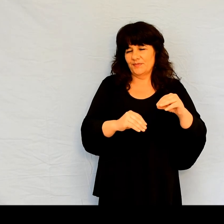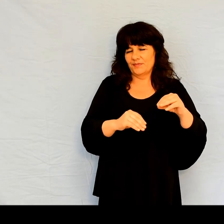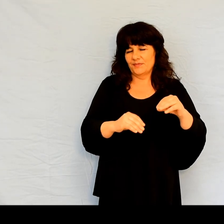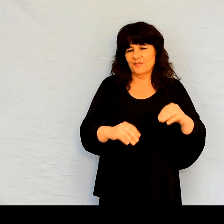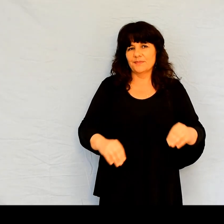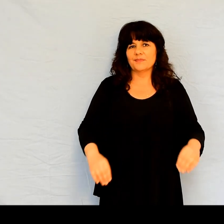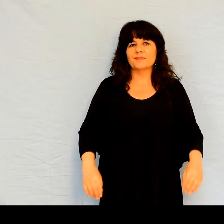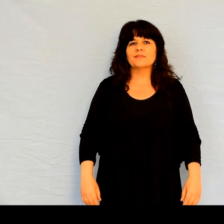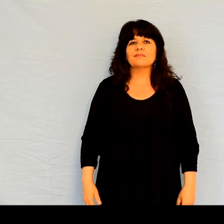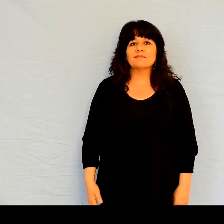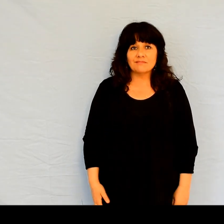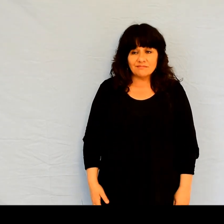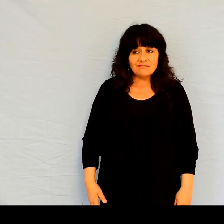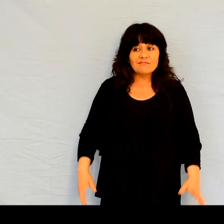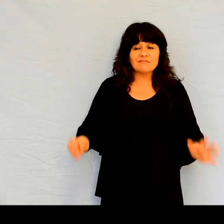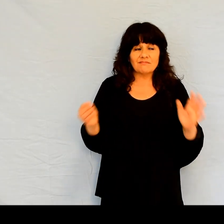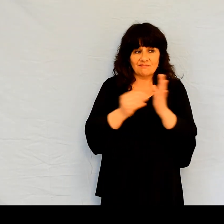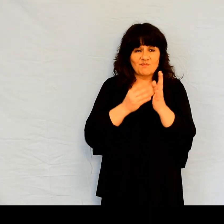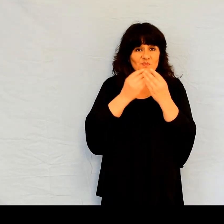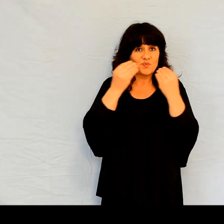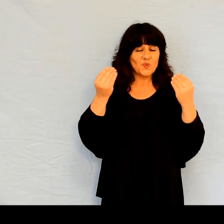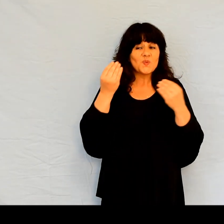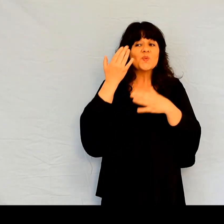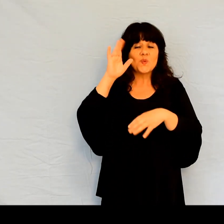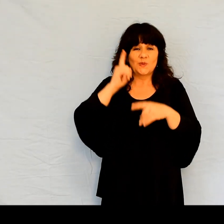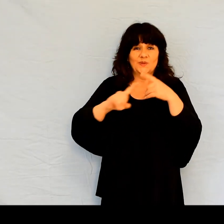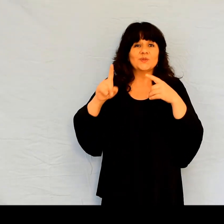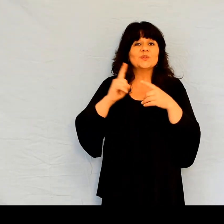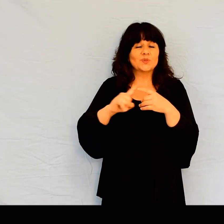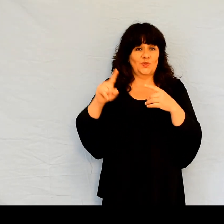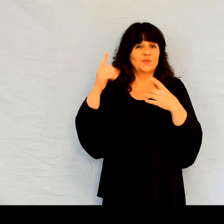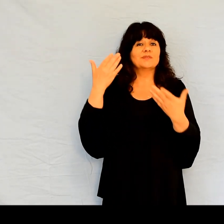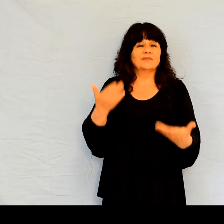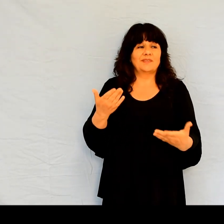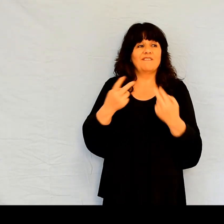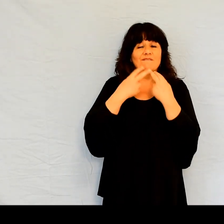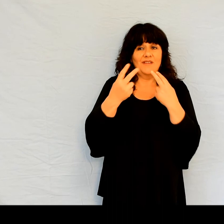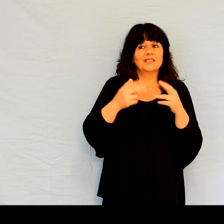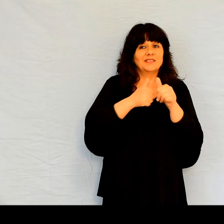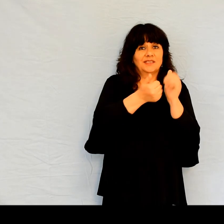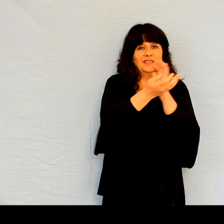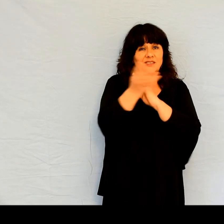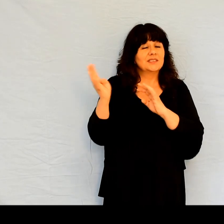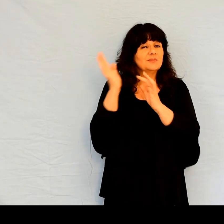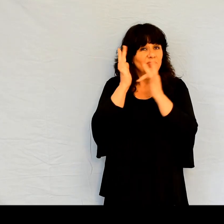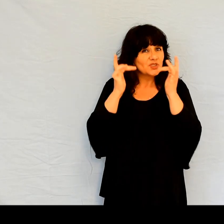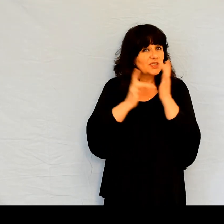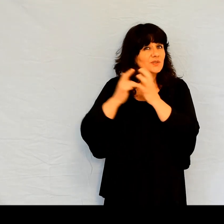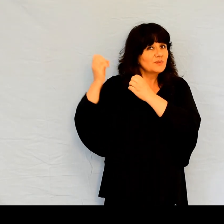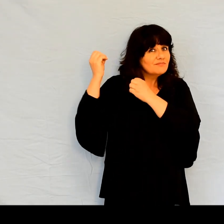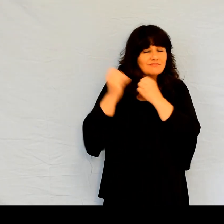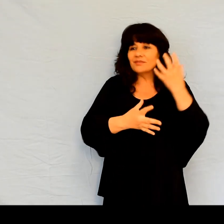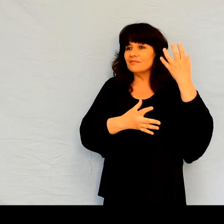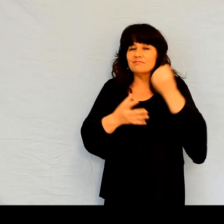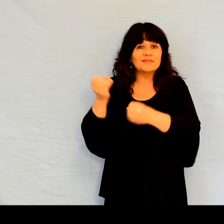Il y a encore beaucoup d'autres signes que Jésus a faits en présence des disciples et qui ne sont pas écrits dans ce